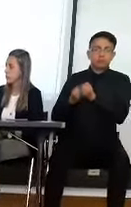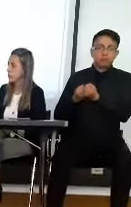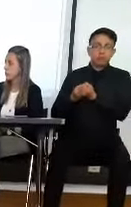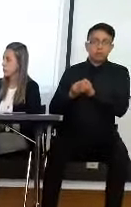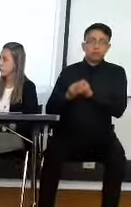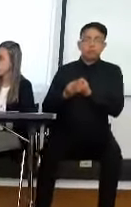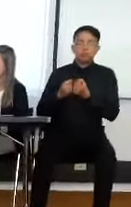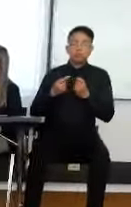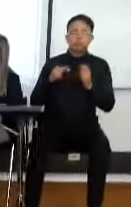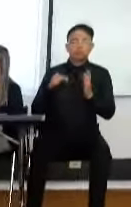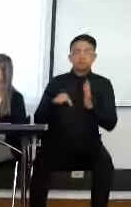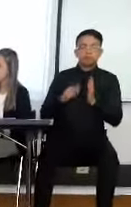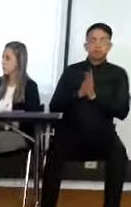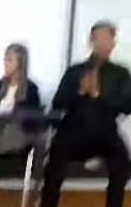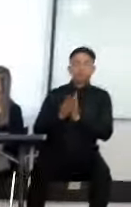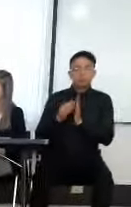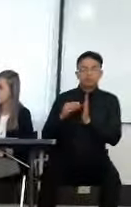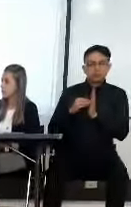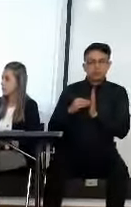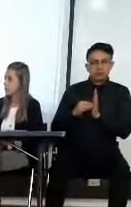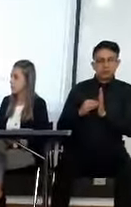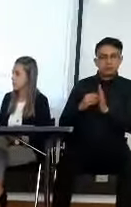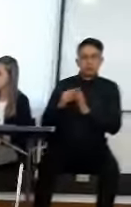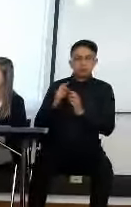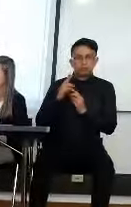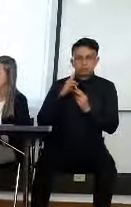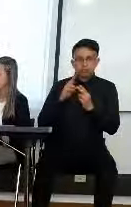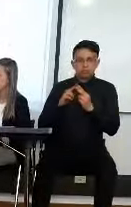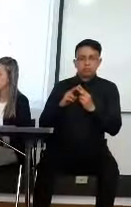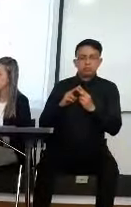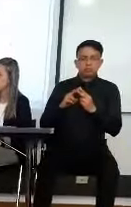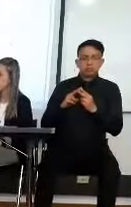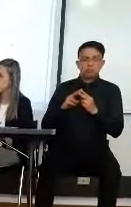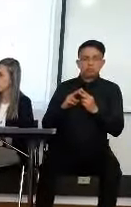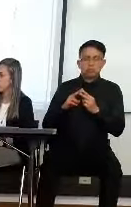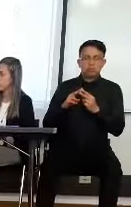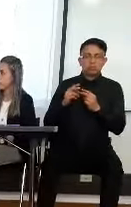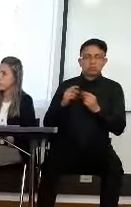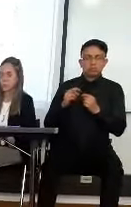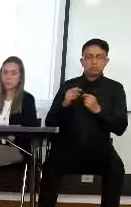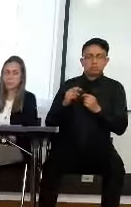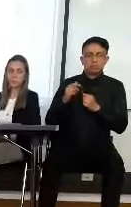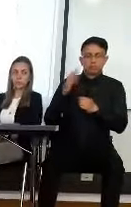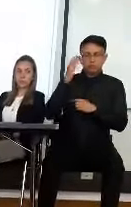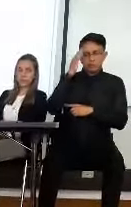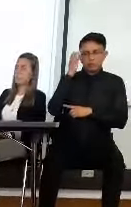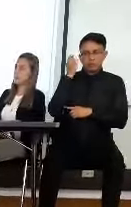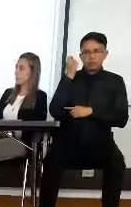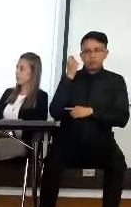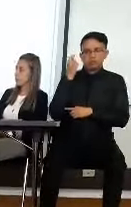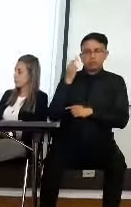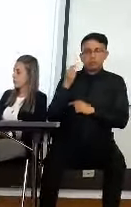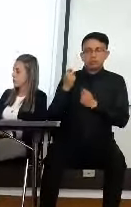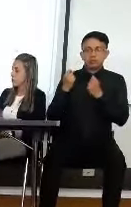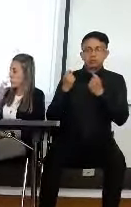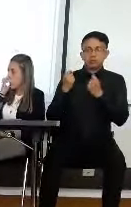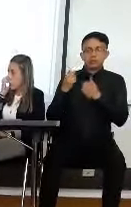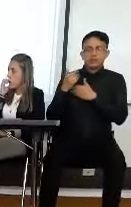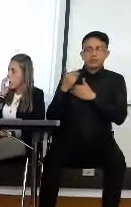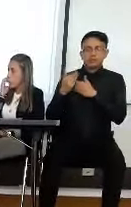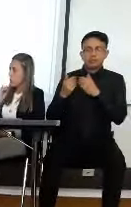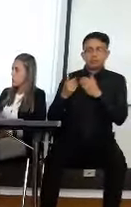elementos de ese conocimiento en campo, en territorio, con tener la interacción con las personas que requieren esos